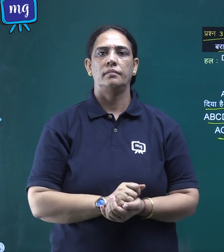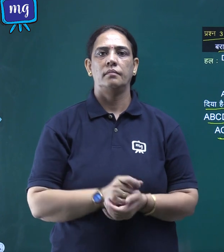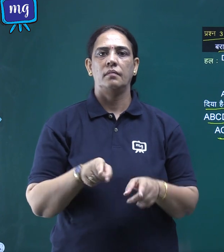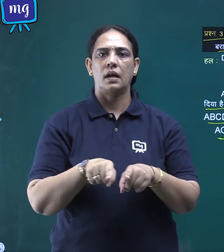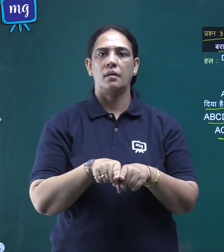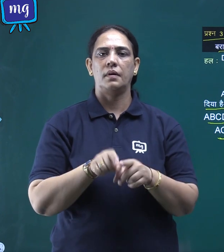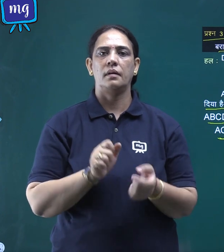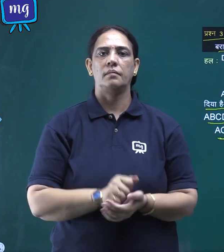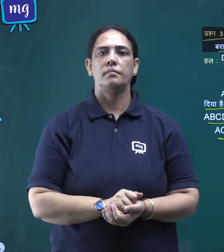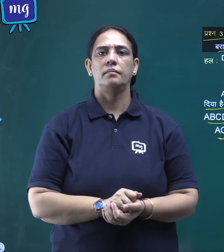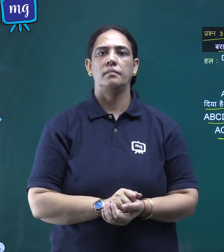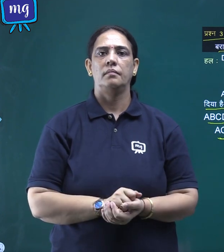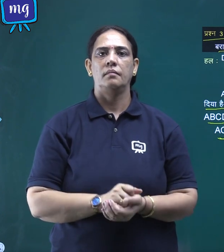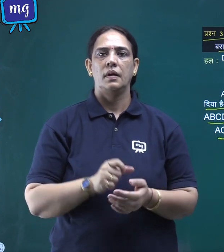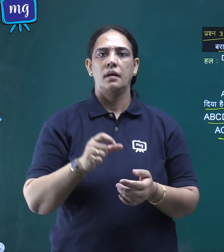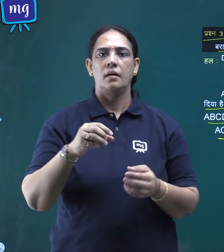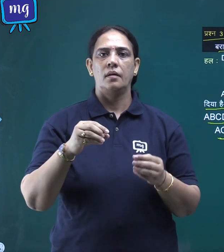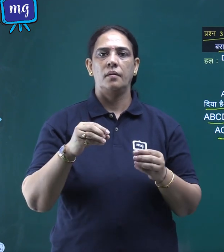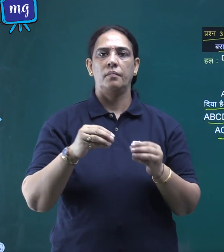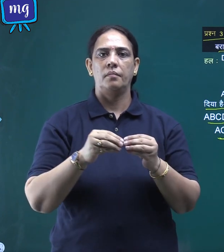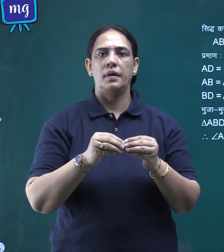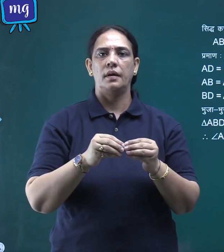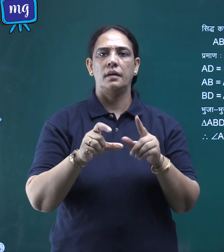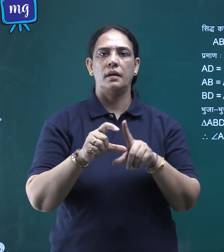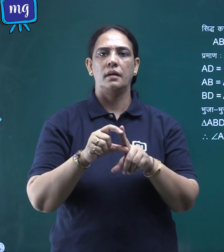बराबर बी डी।